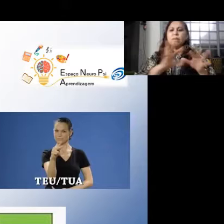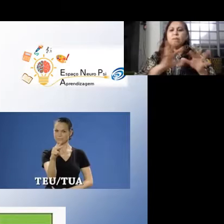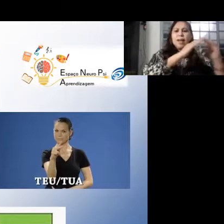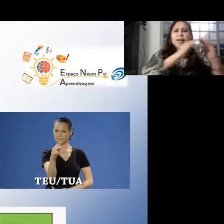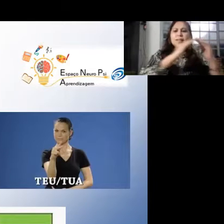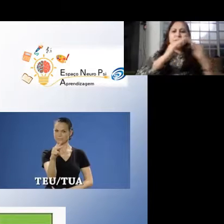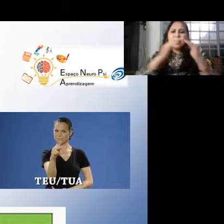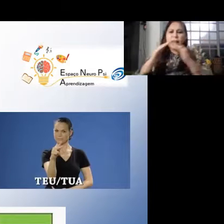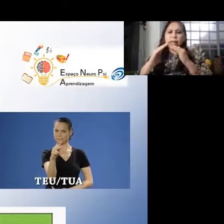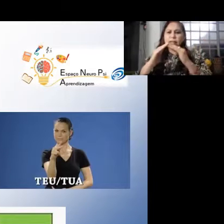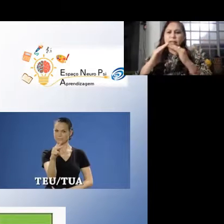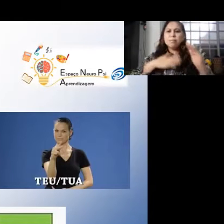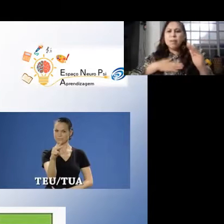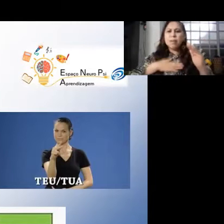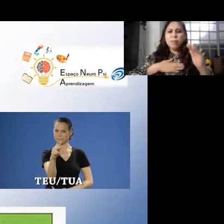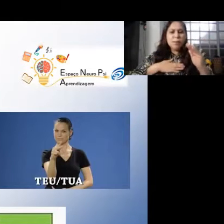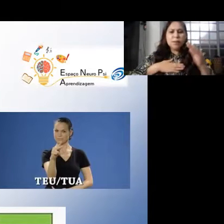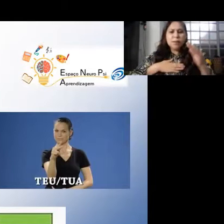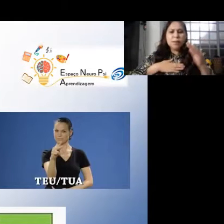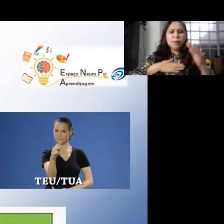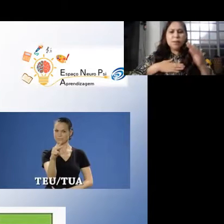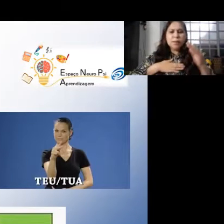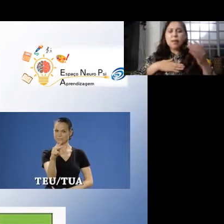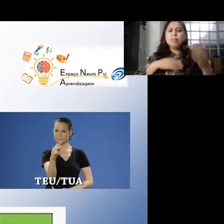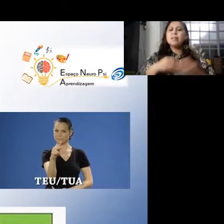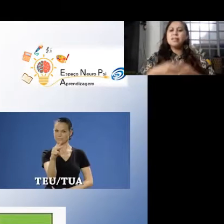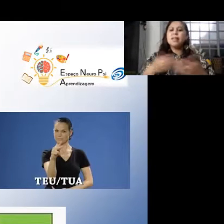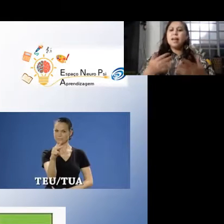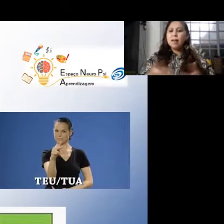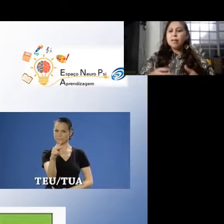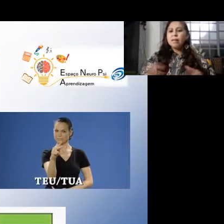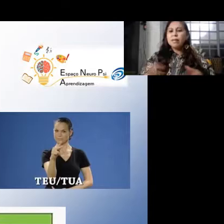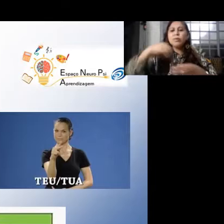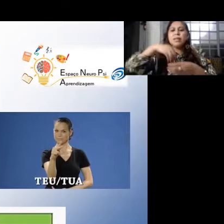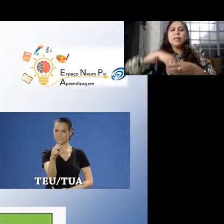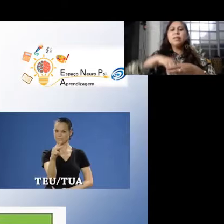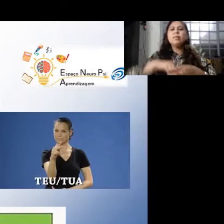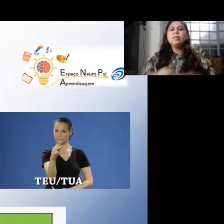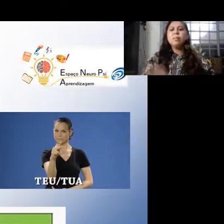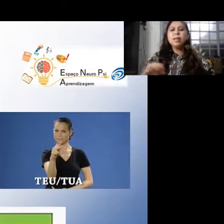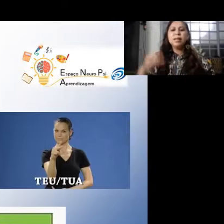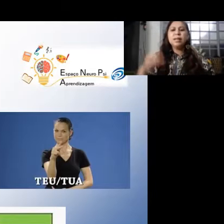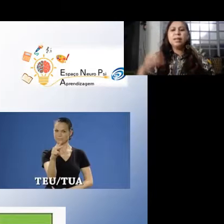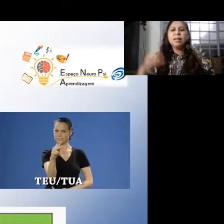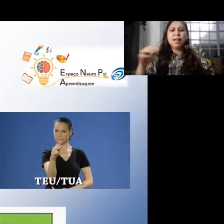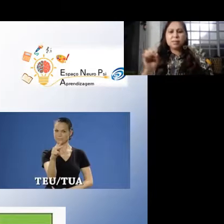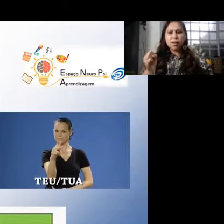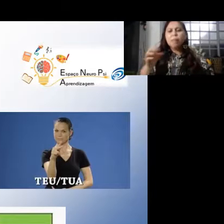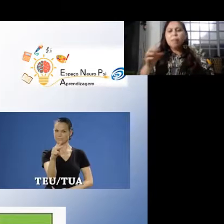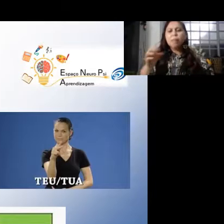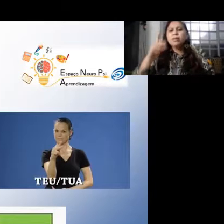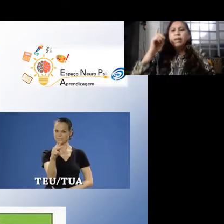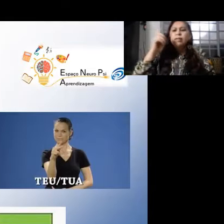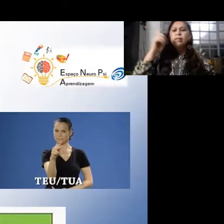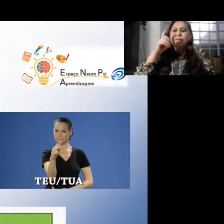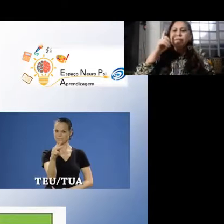disser essas casas, meu, então aí já está subentendido que são minhas. Por